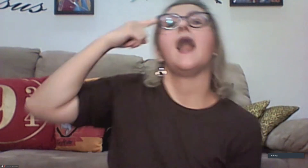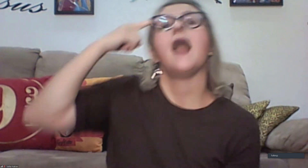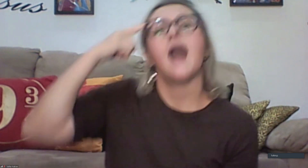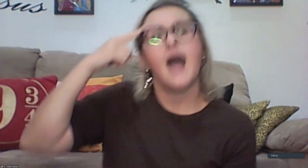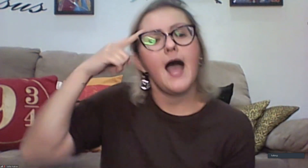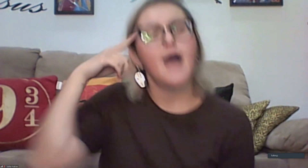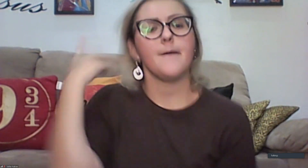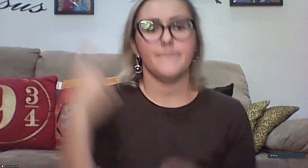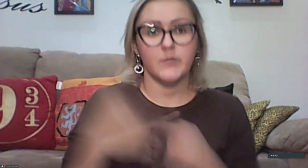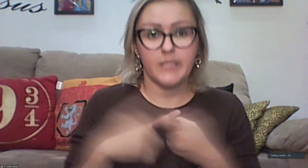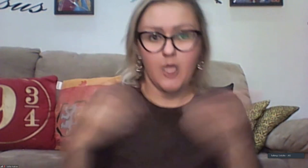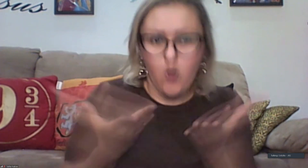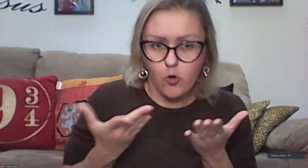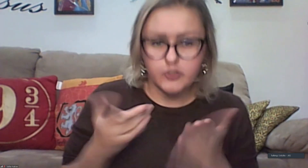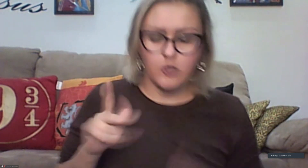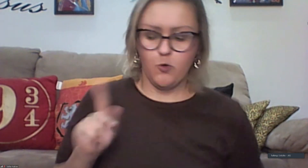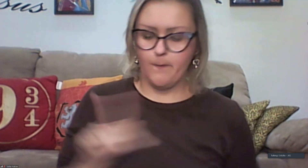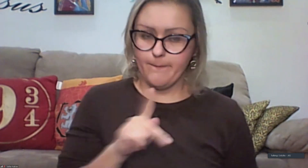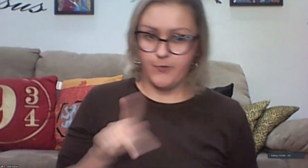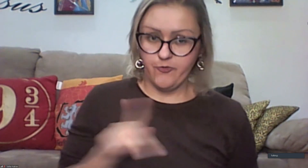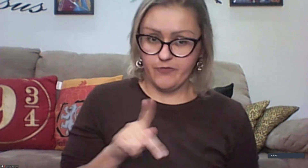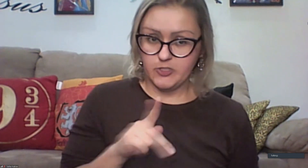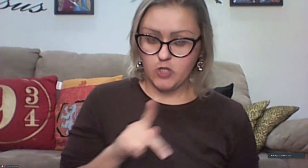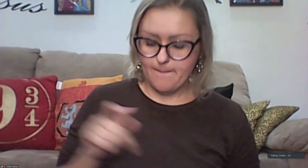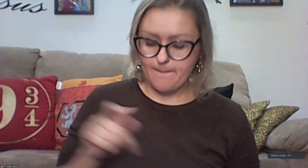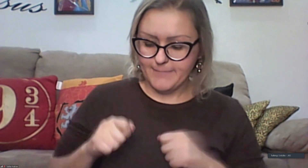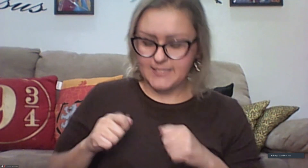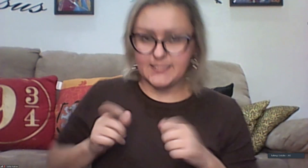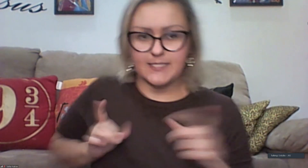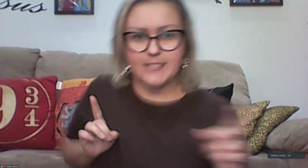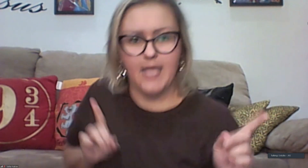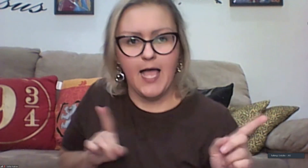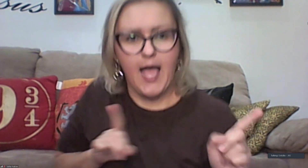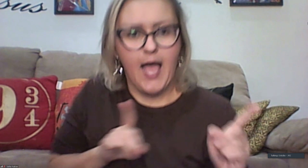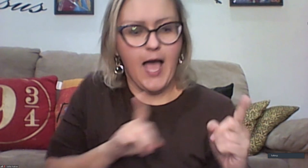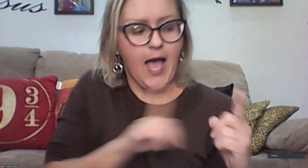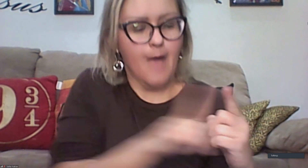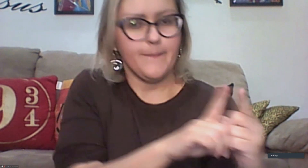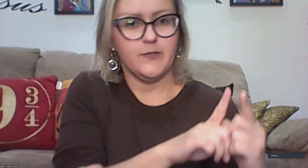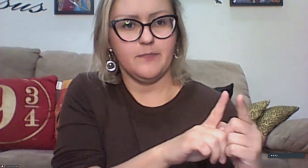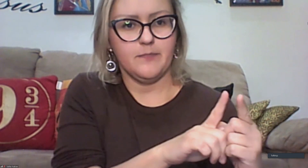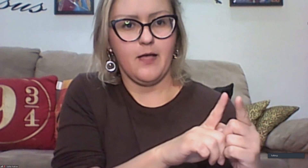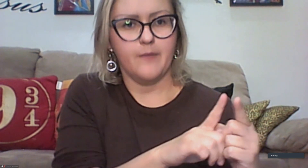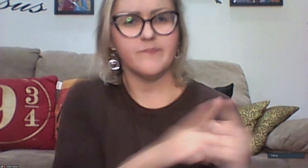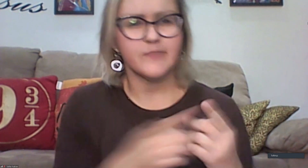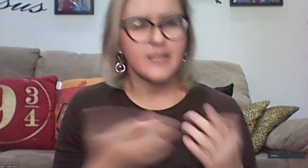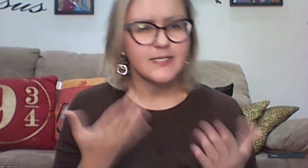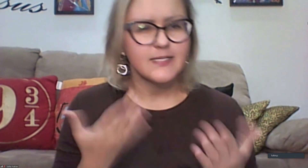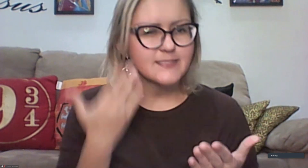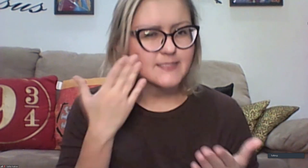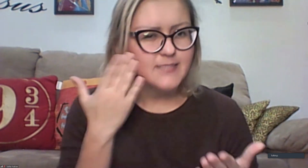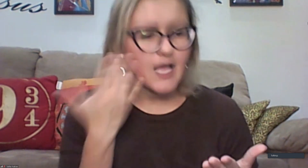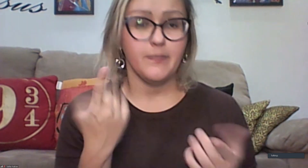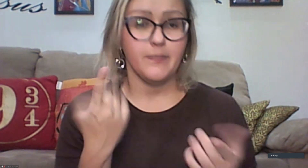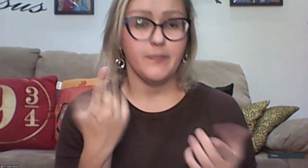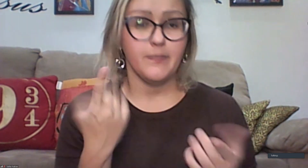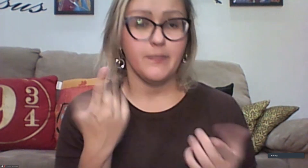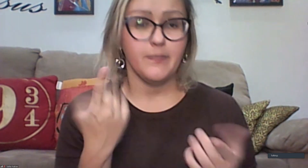porque hoje o professor ele tem que se aproximar do seu aluno, ele precisa saber, ele precisa